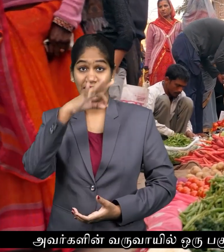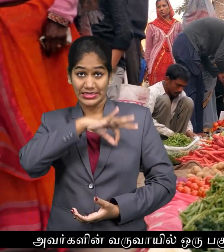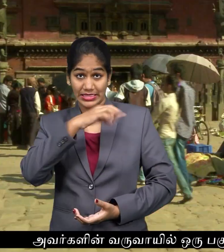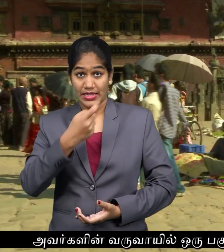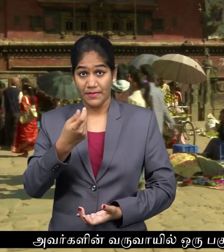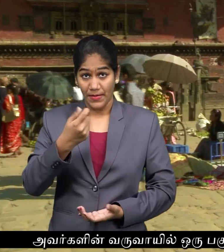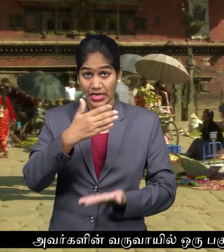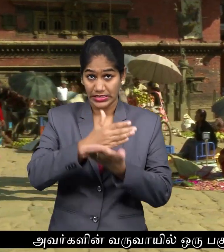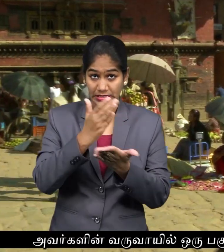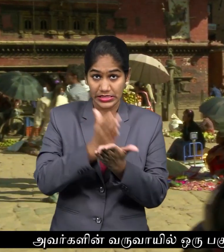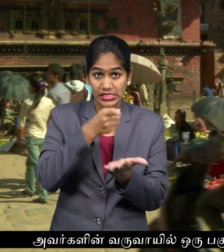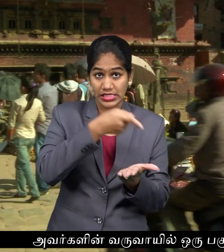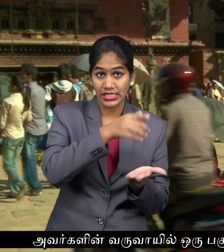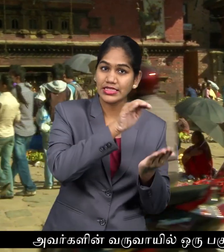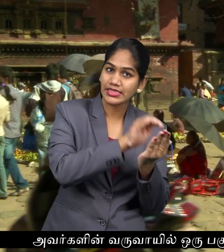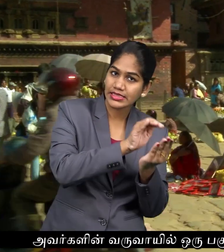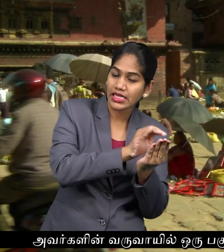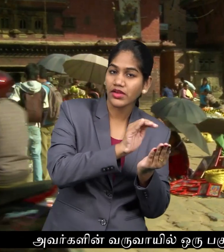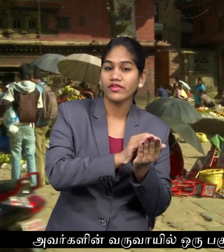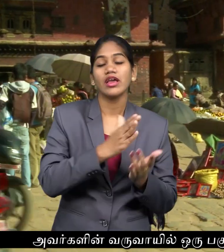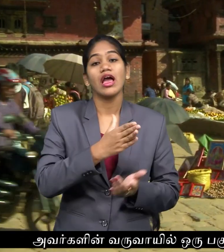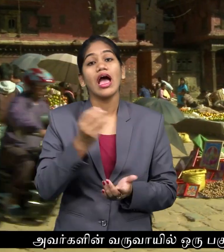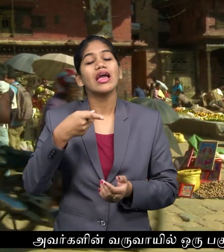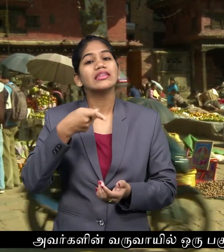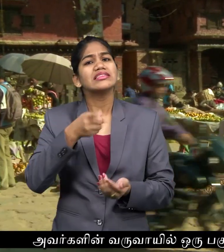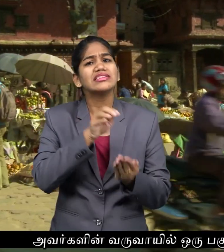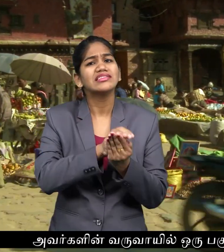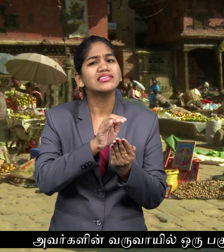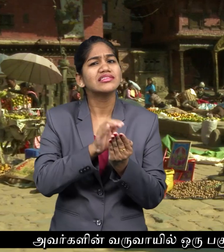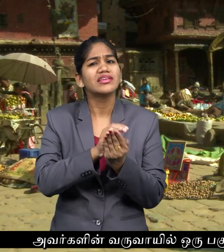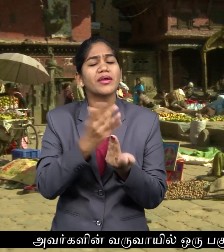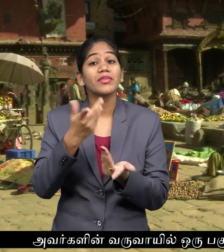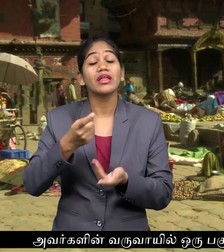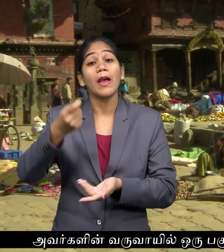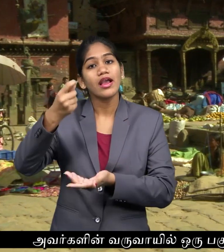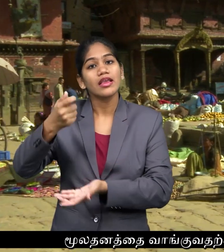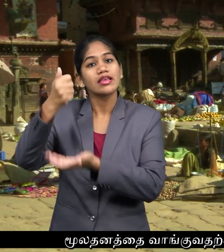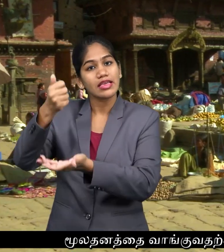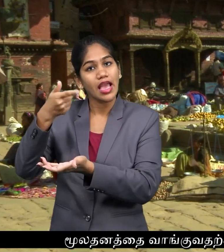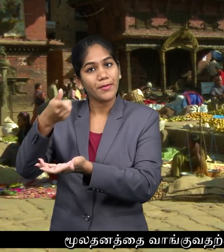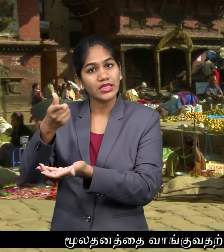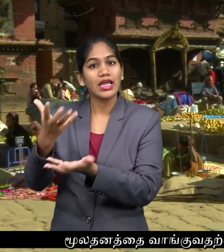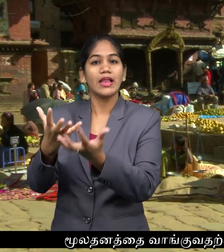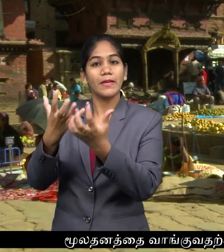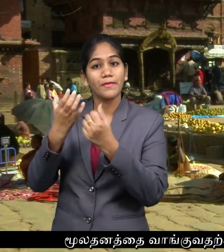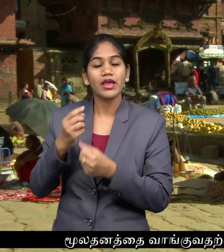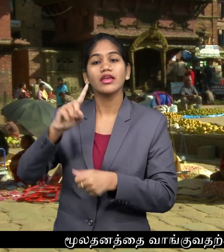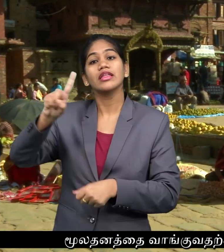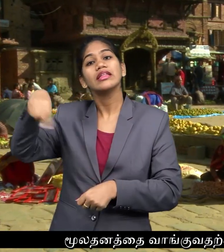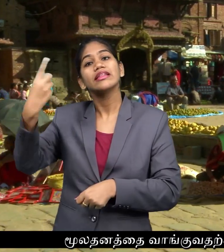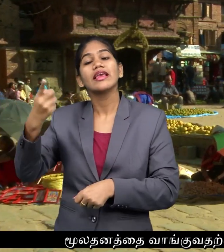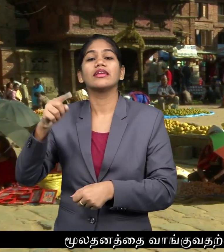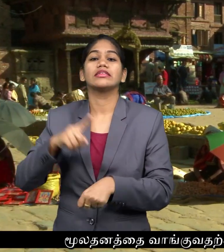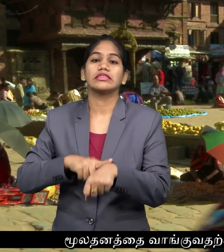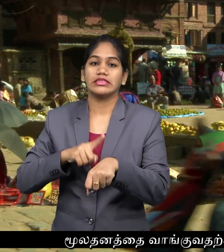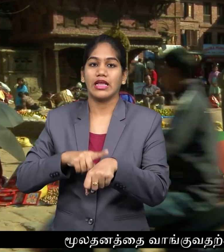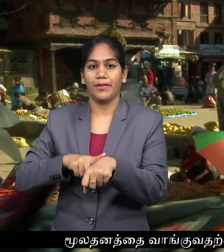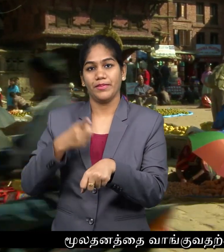அவர்களின் வருவாயில் ஒரு பகுதி சேமிக்கப்பட்டு அடுத்த பருவத்திற்கான மூலதனத்தை